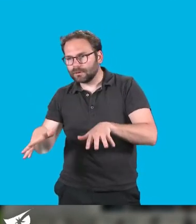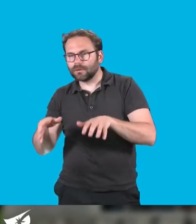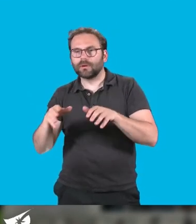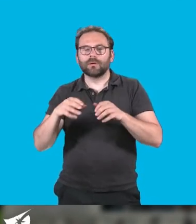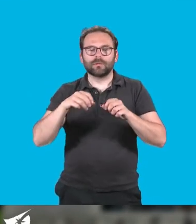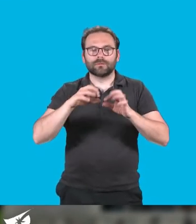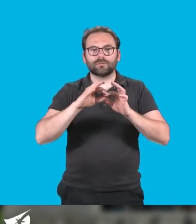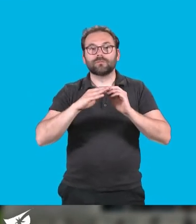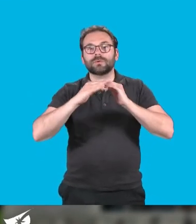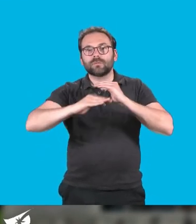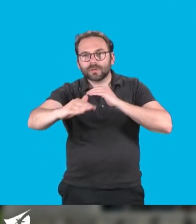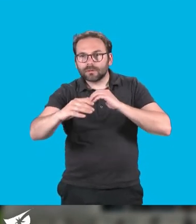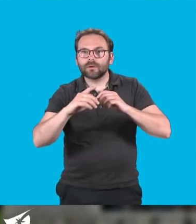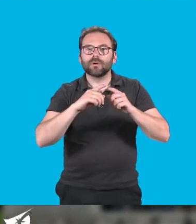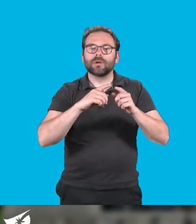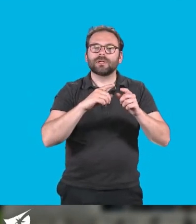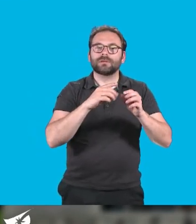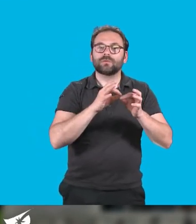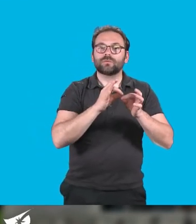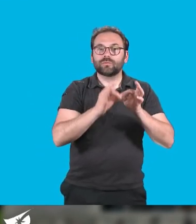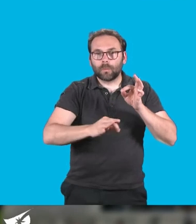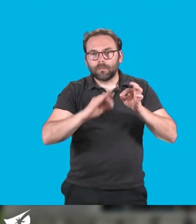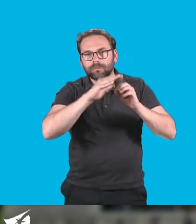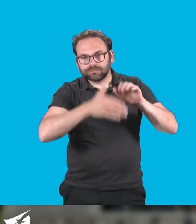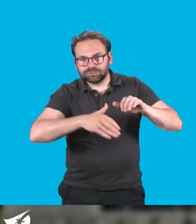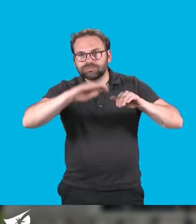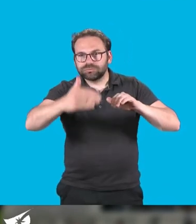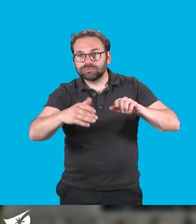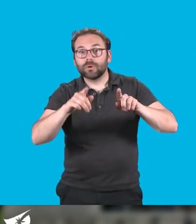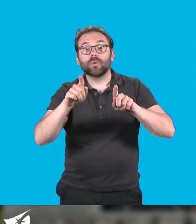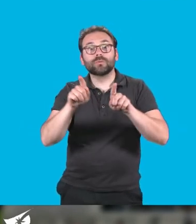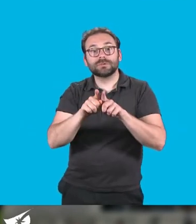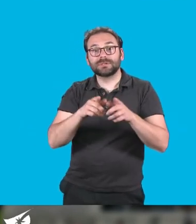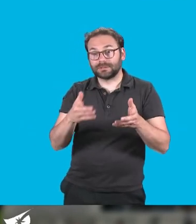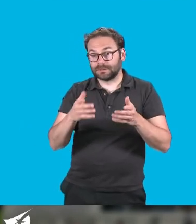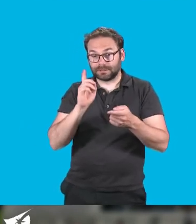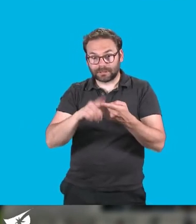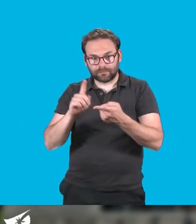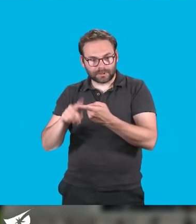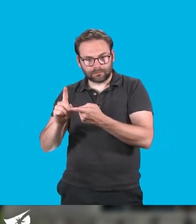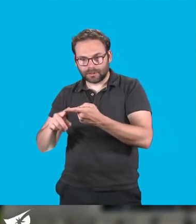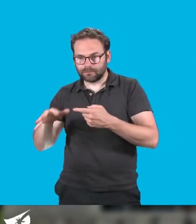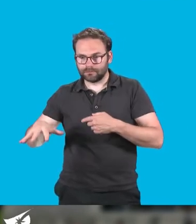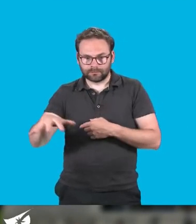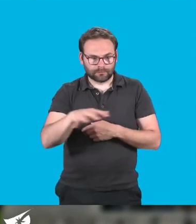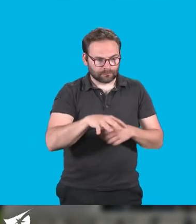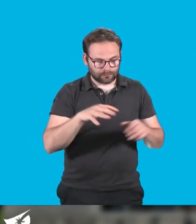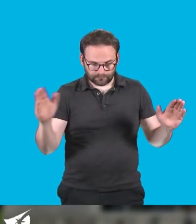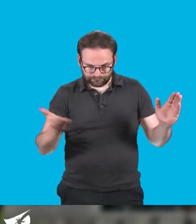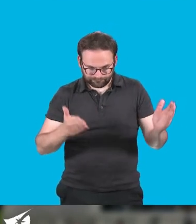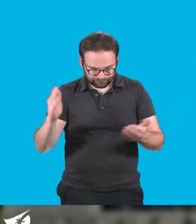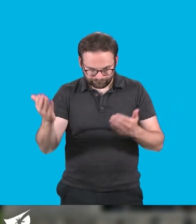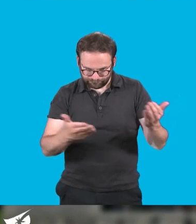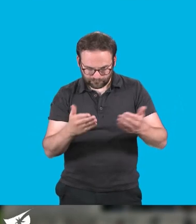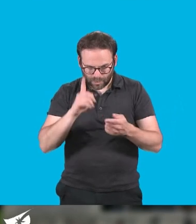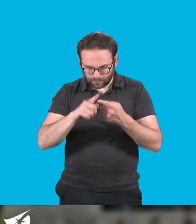encore démographiques. Ça fait beaucoup de hic, mais en tout cas, ça fait aussi beaucoup évidemment de sujets à pouvoir travailler pour établir une